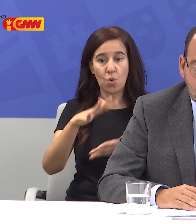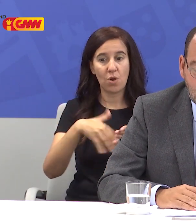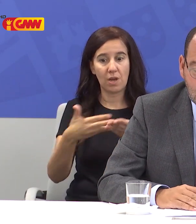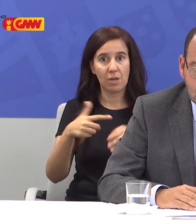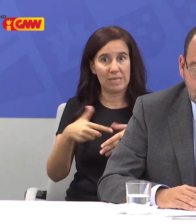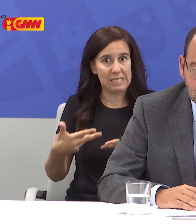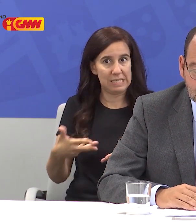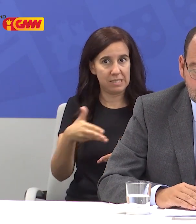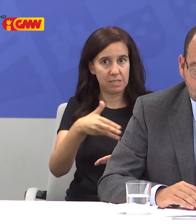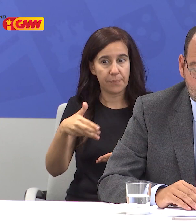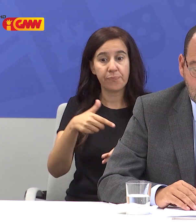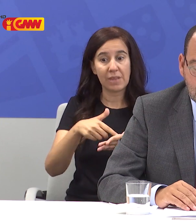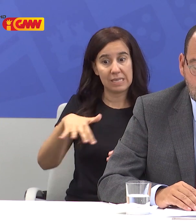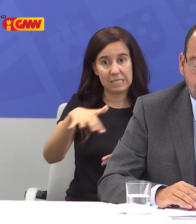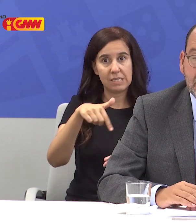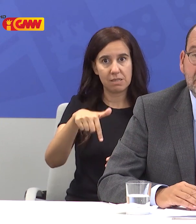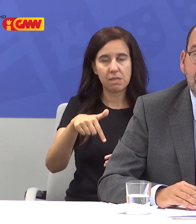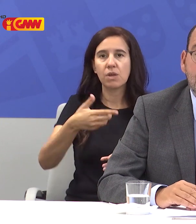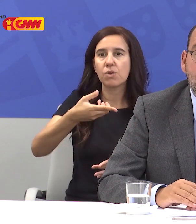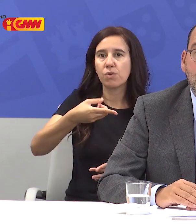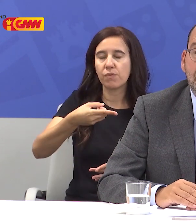fase e destes